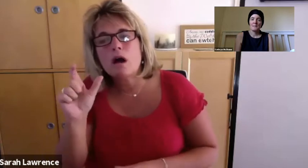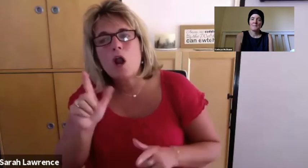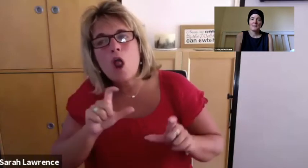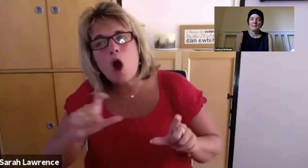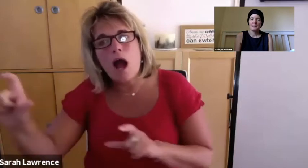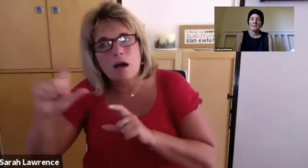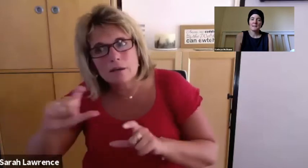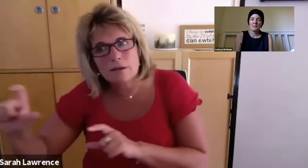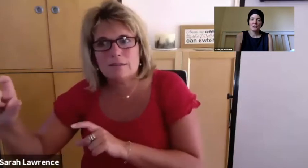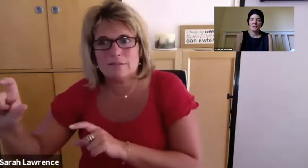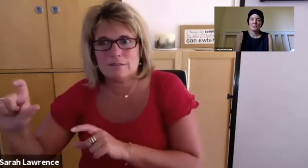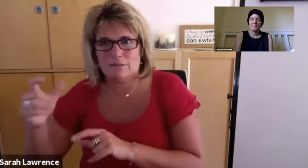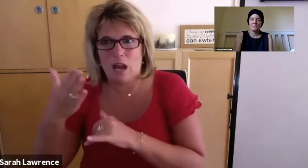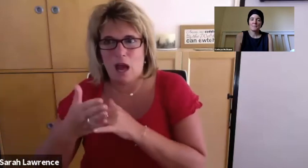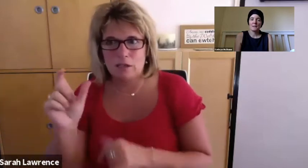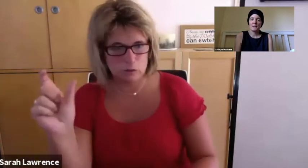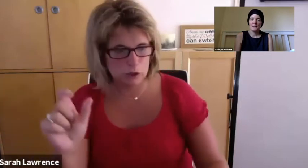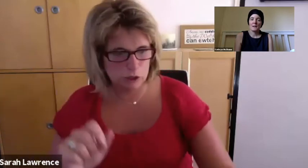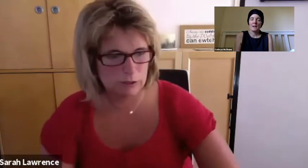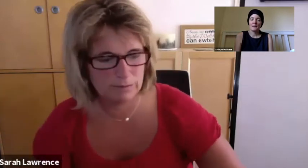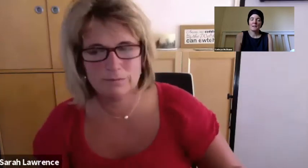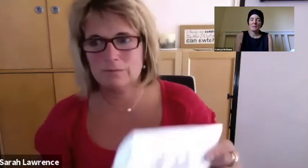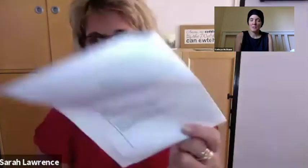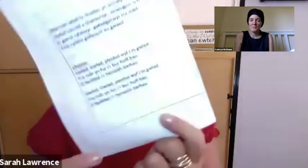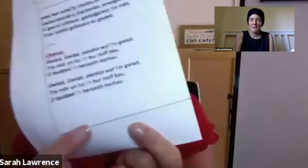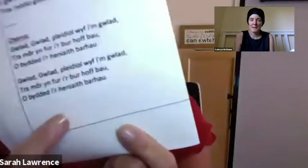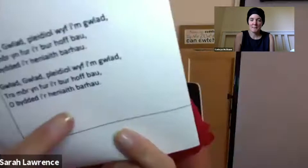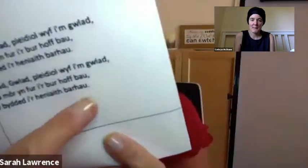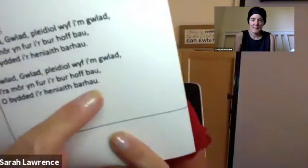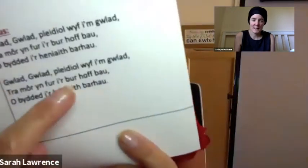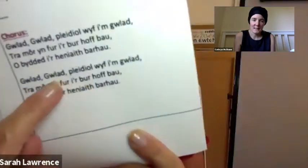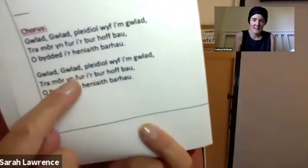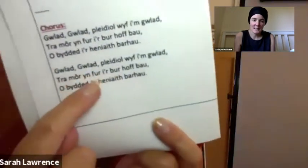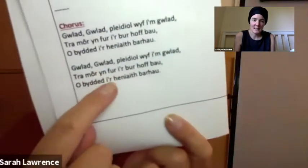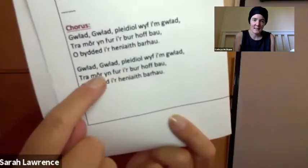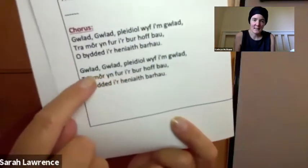Mae yna dau chorus, achos mae yna un llinell